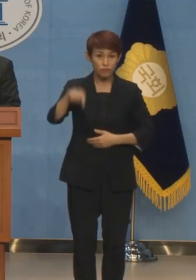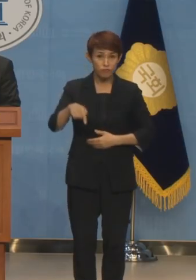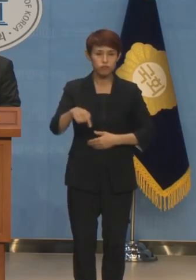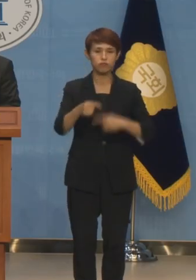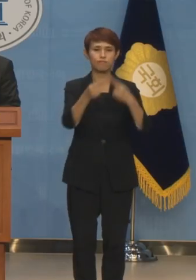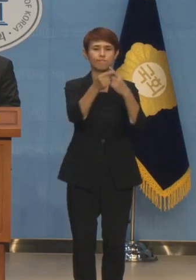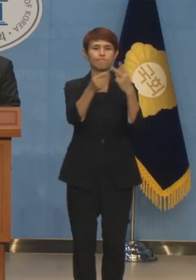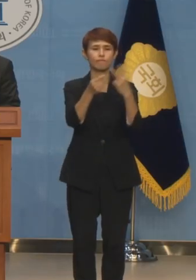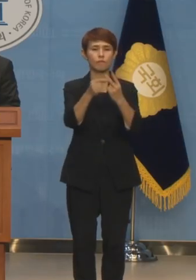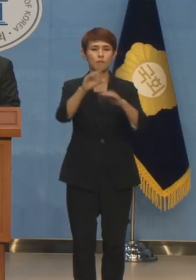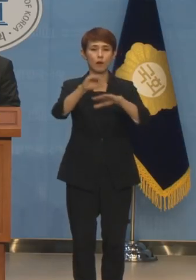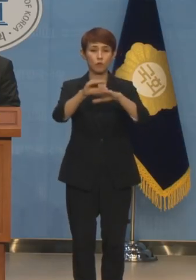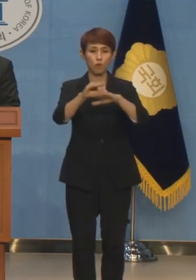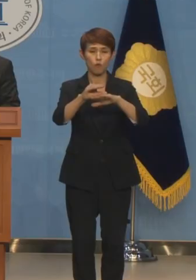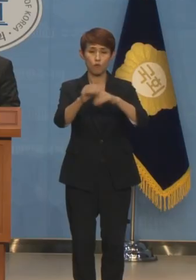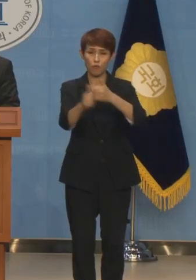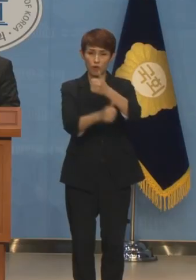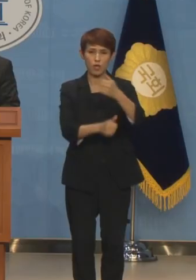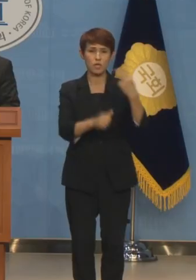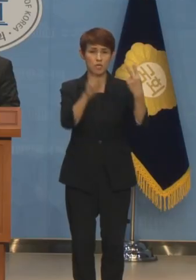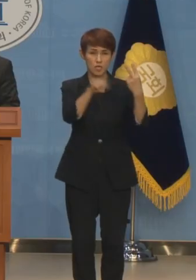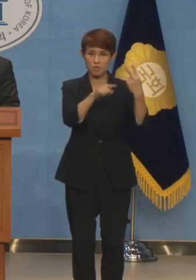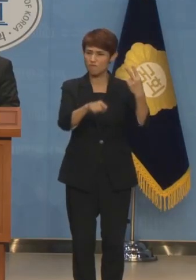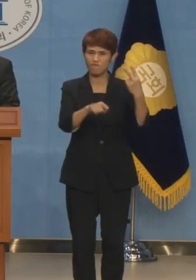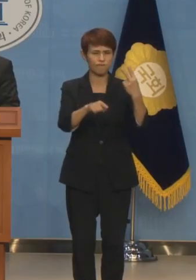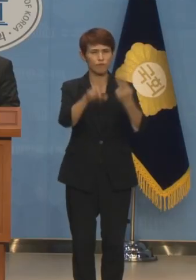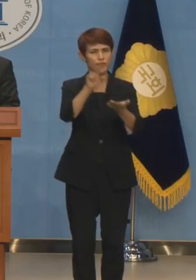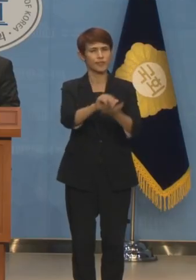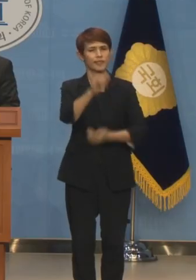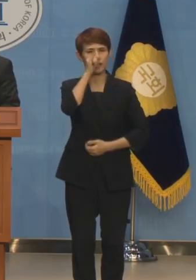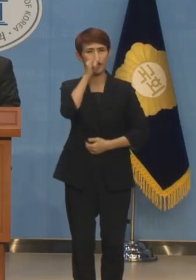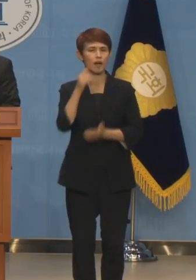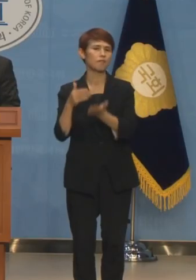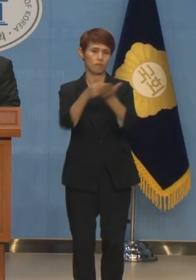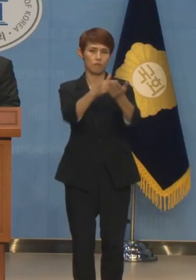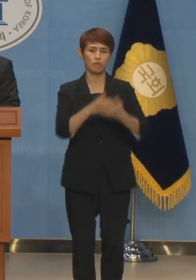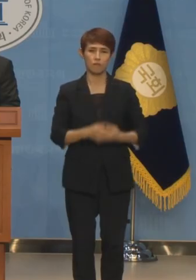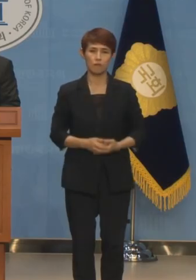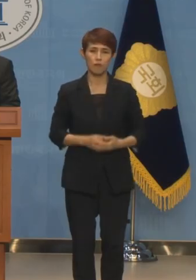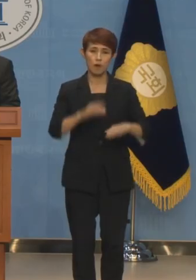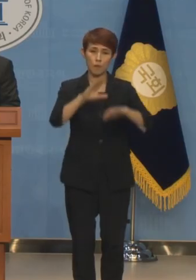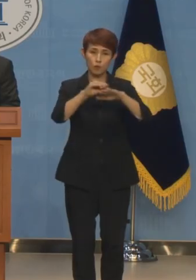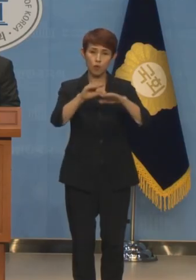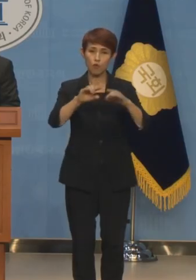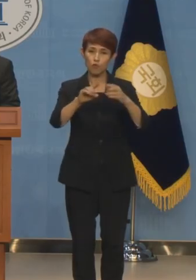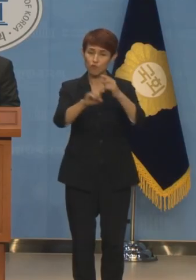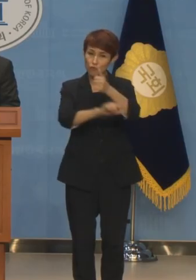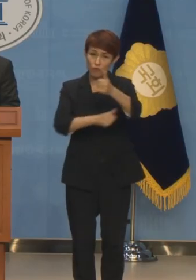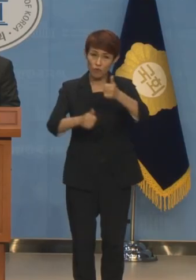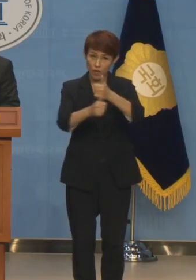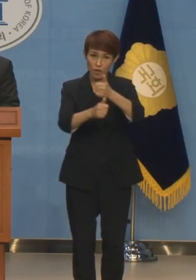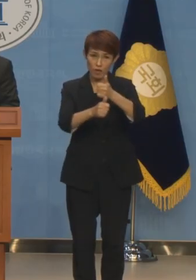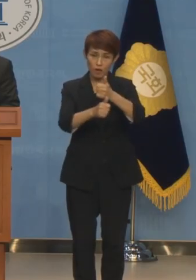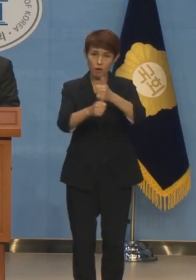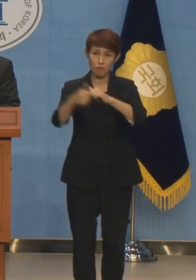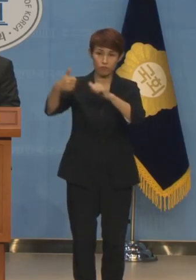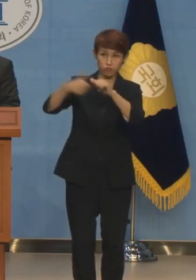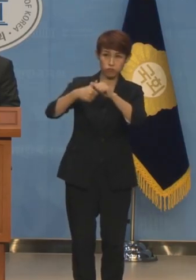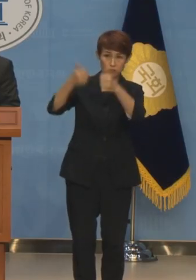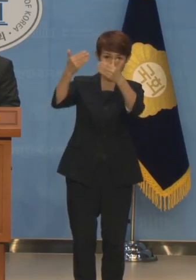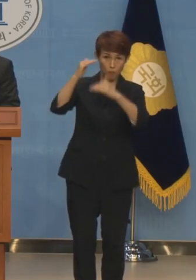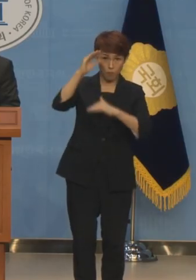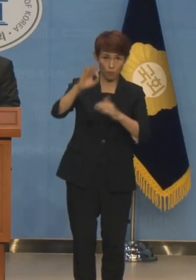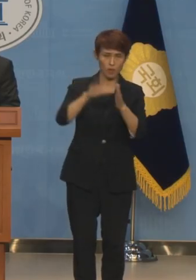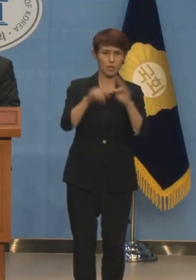2차례나 방통위 2인 체제의 위법성을 지적했습니다. 방통위가 받은 외부 법률 자문에서도